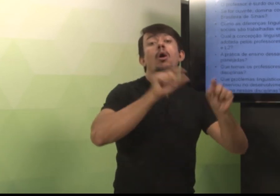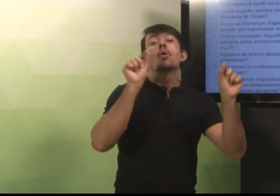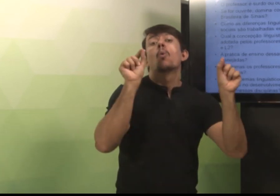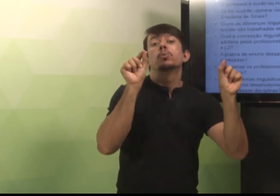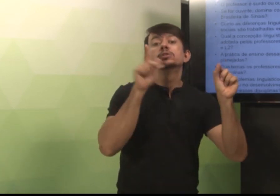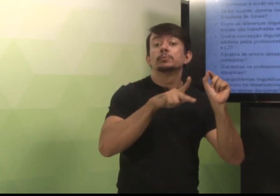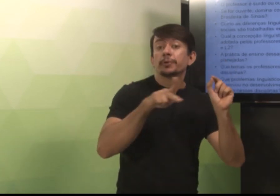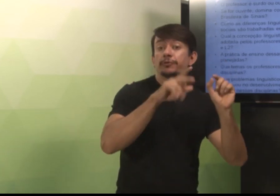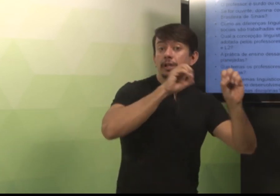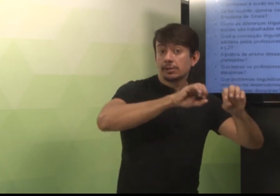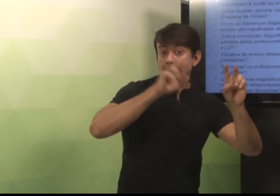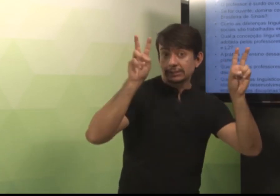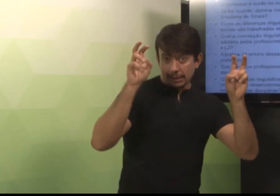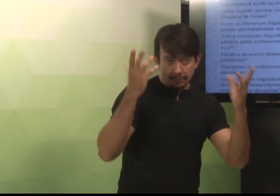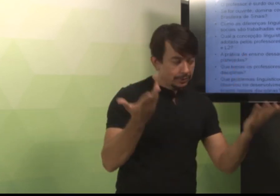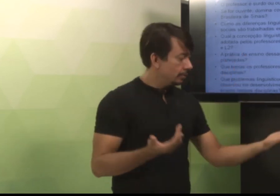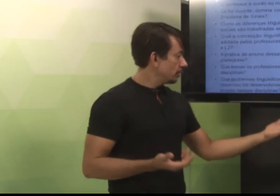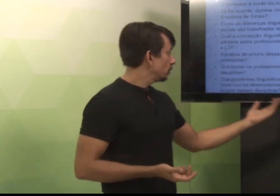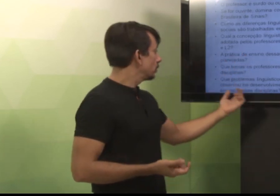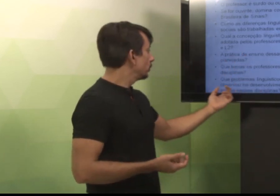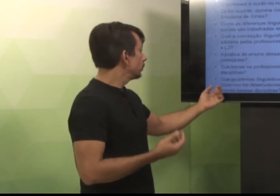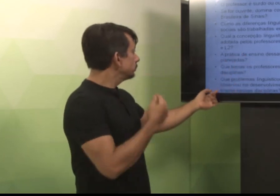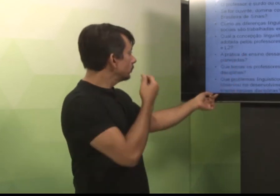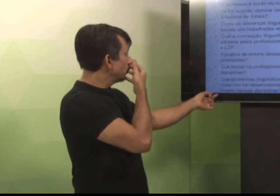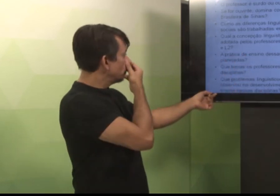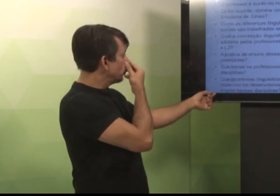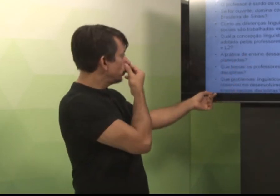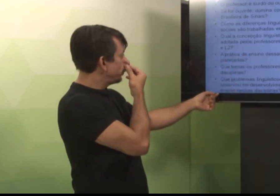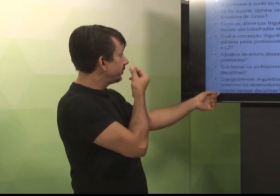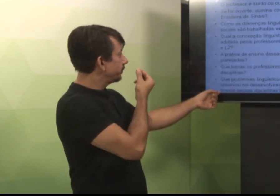Quais os temas são trabalhados ali pelos professores?